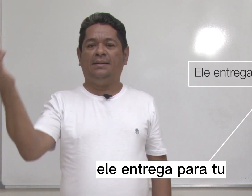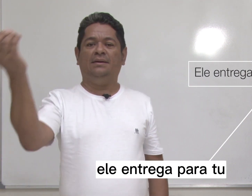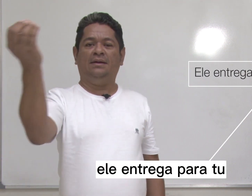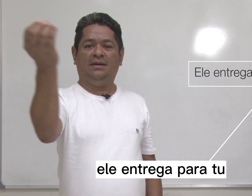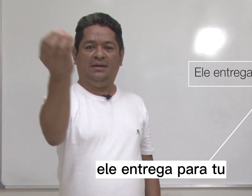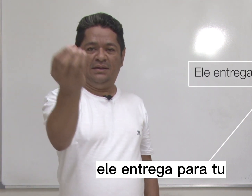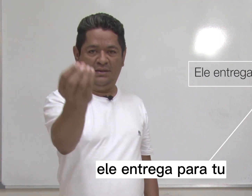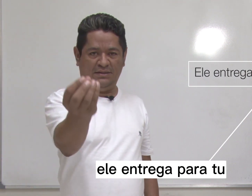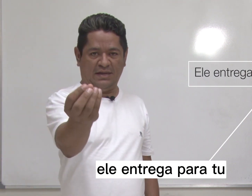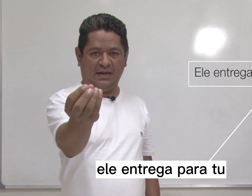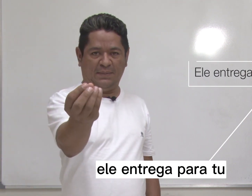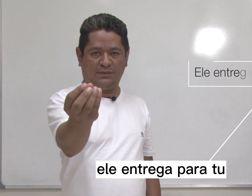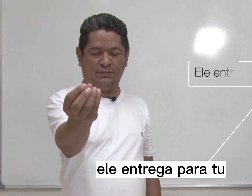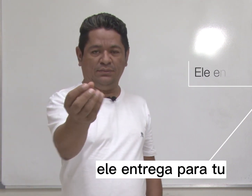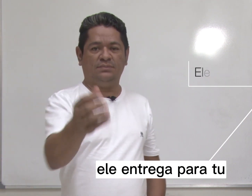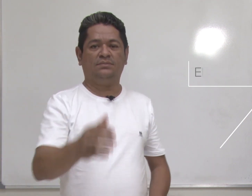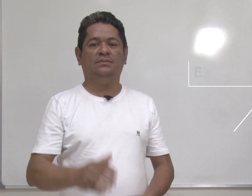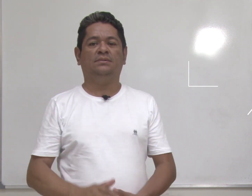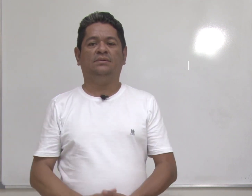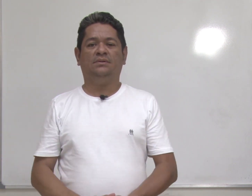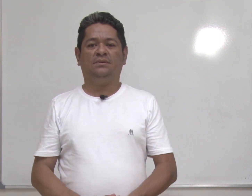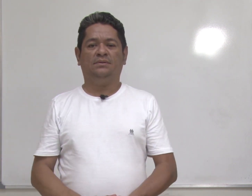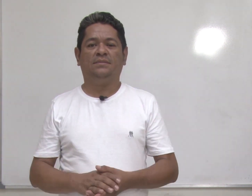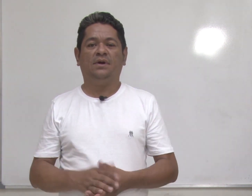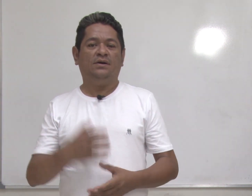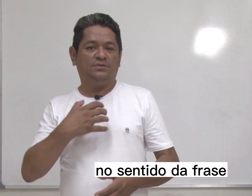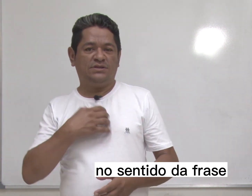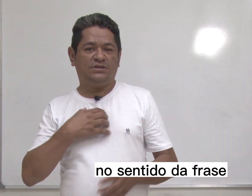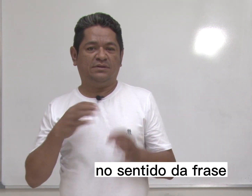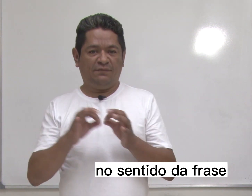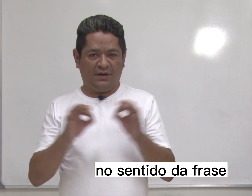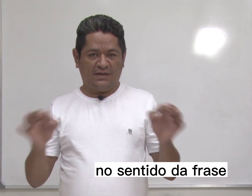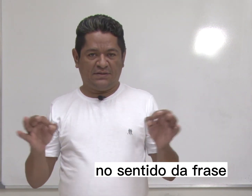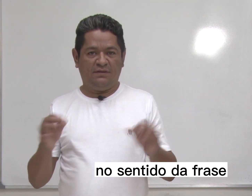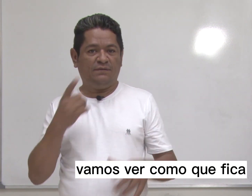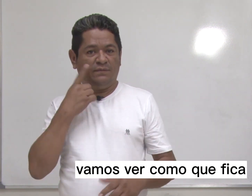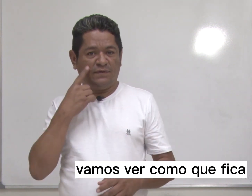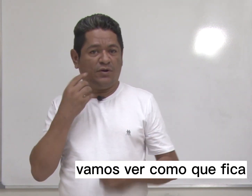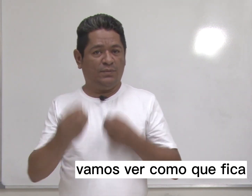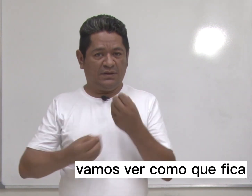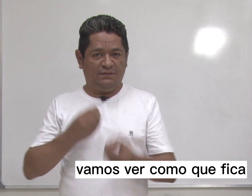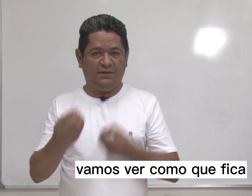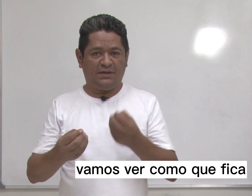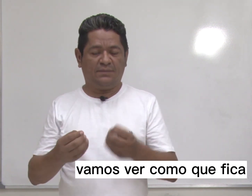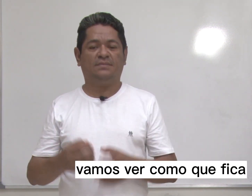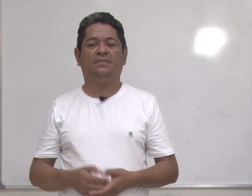ele entrega para tu. No sentido da frase, vamos ver como que fica.